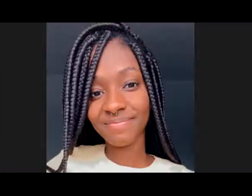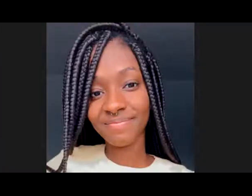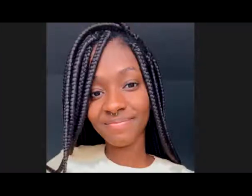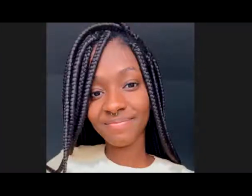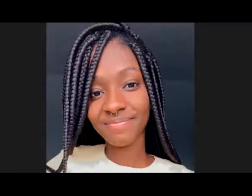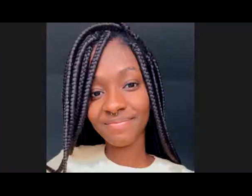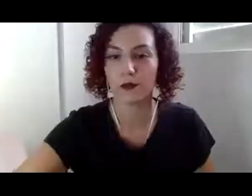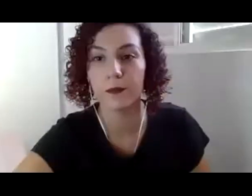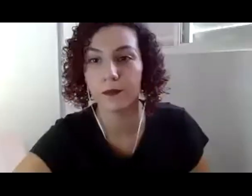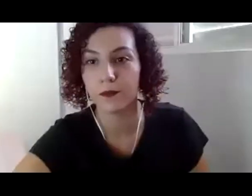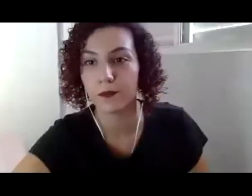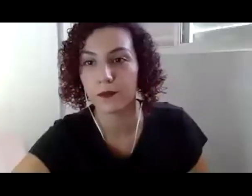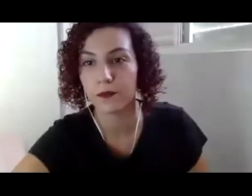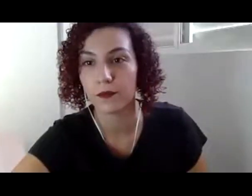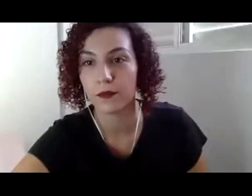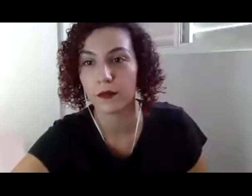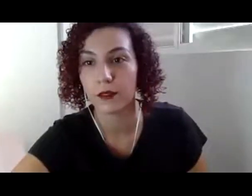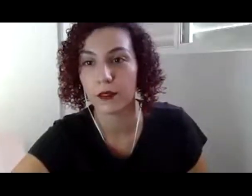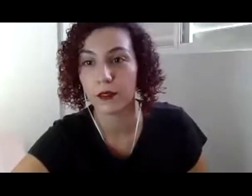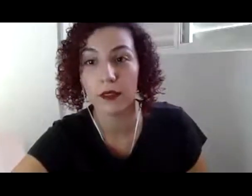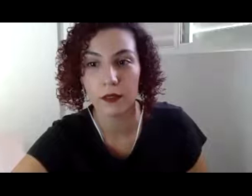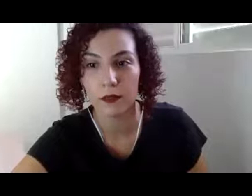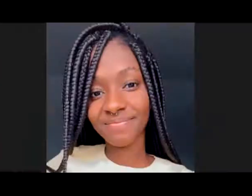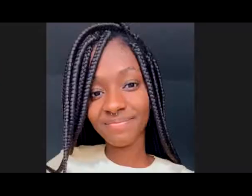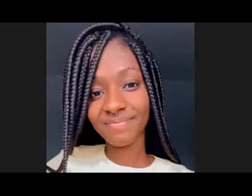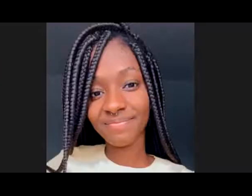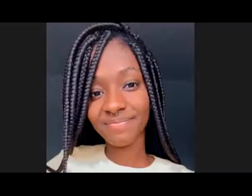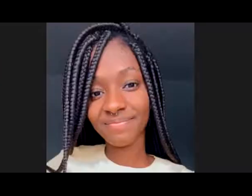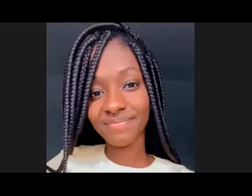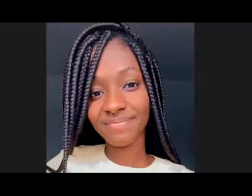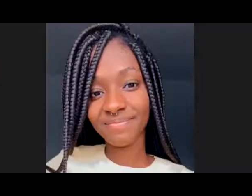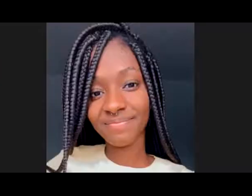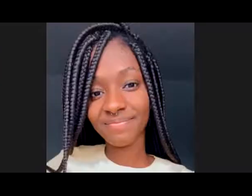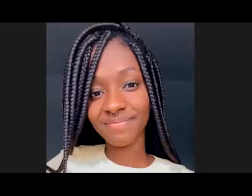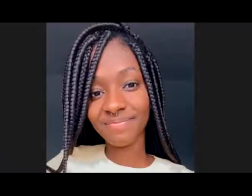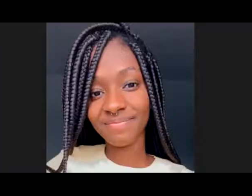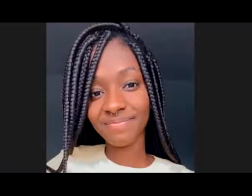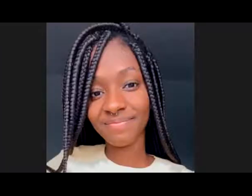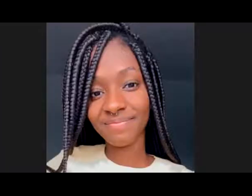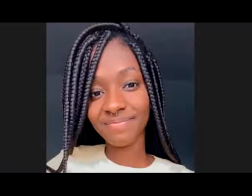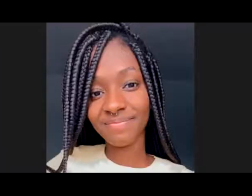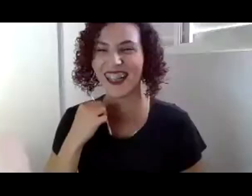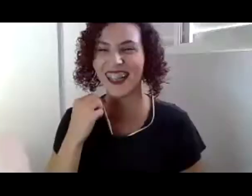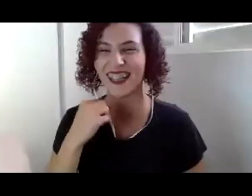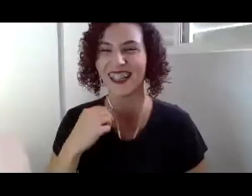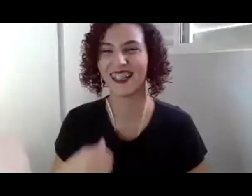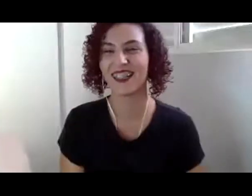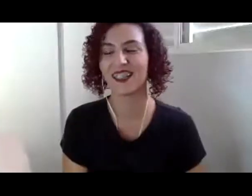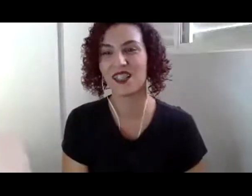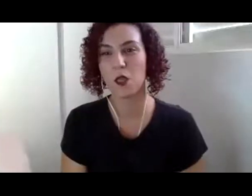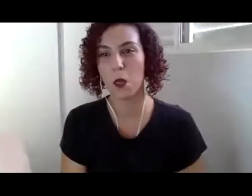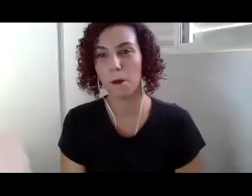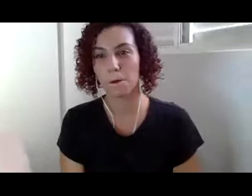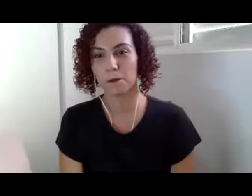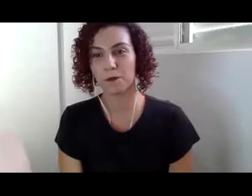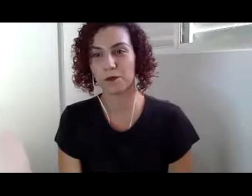Tabata, Oi. desculpa interromper, porque você falou que a gente poderia falar, né? Nossa, pode demais, por favor. Eu queria